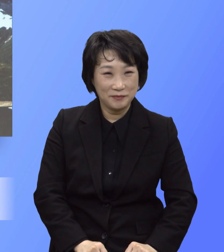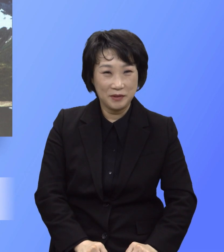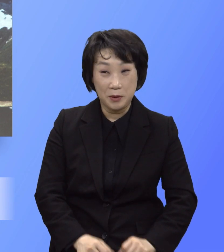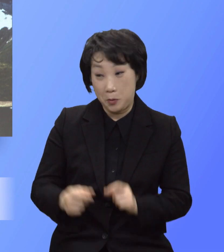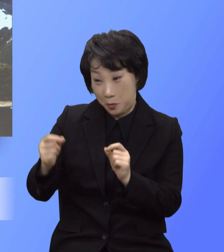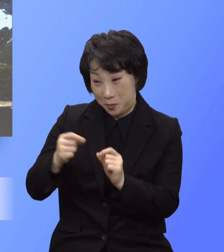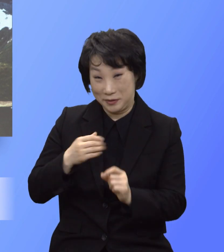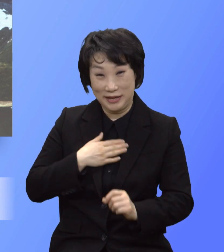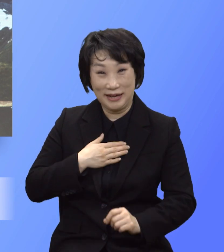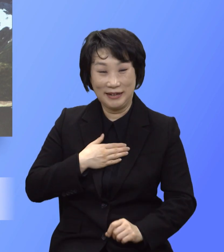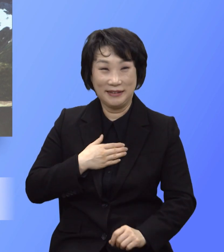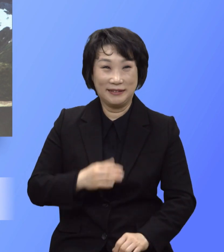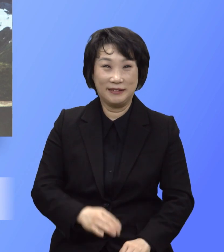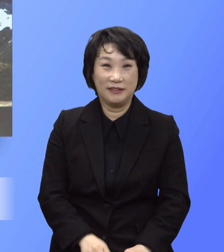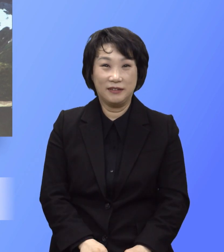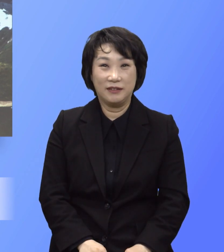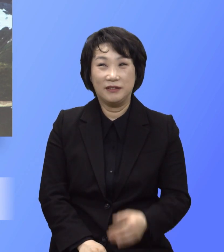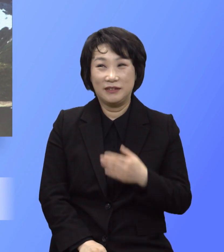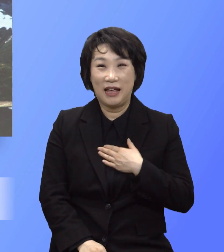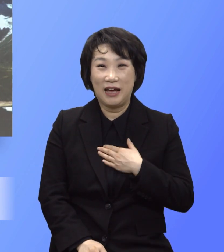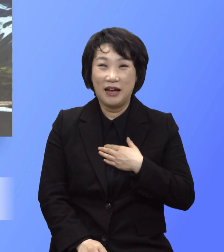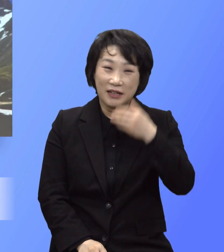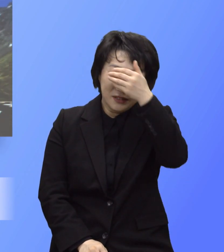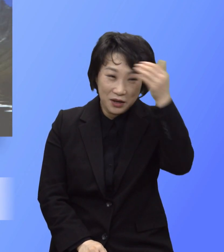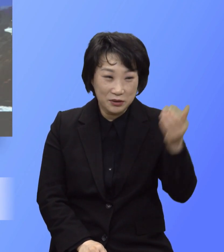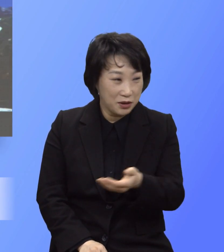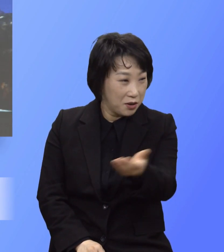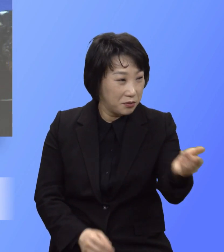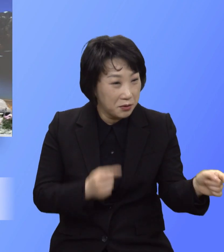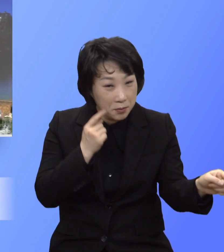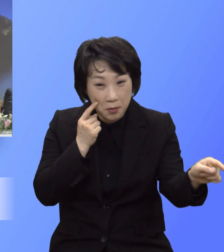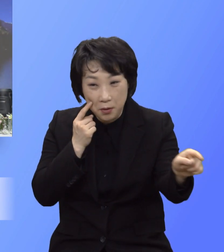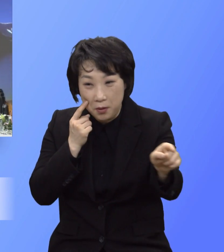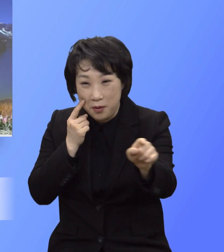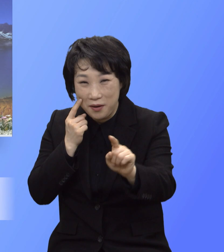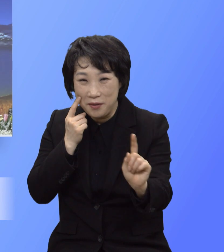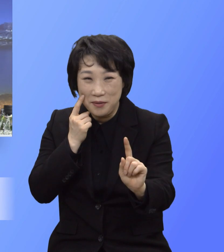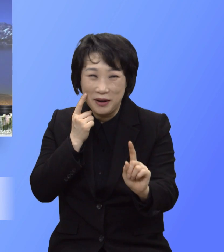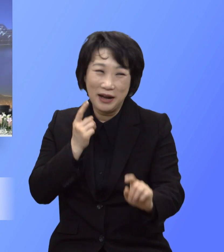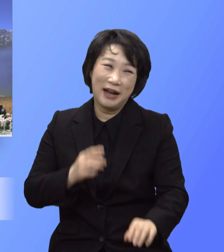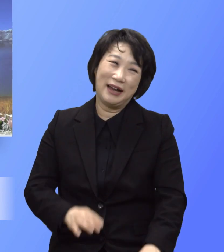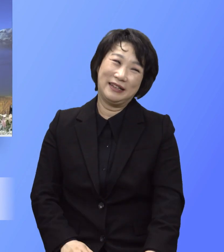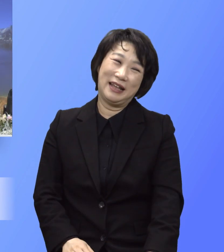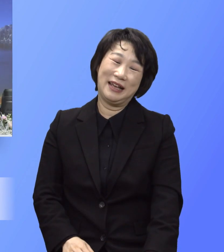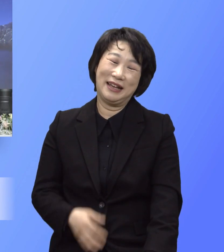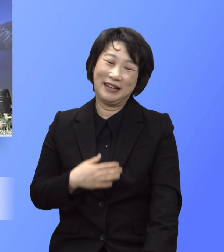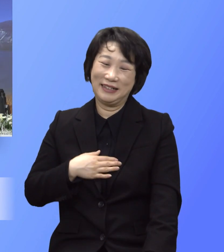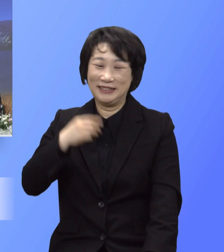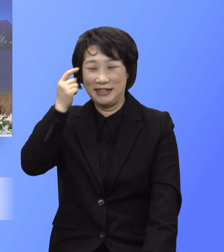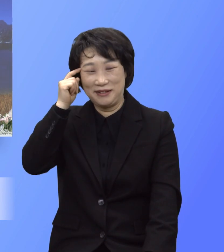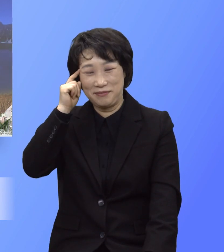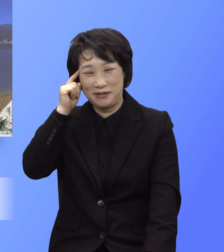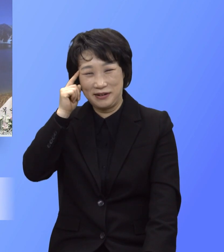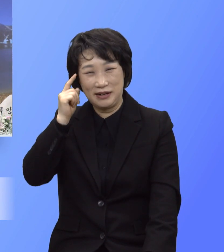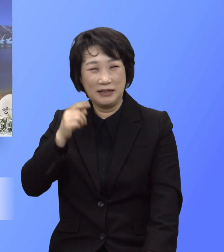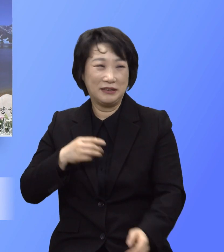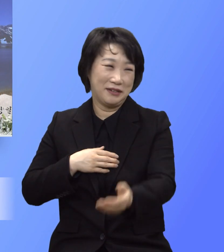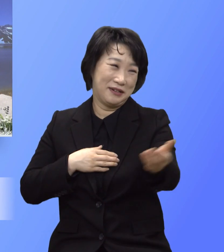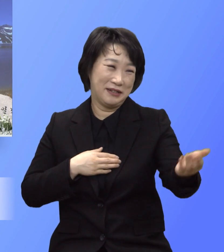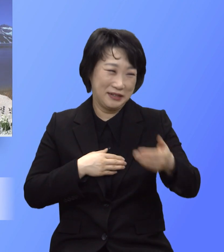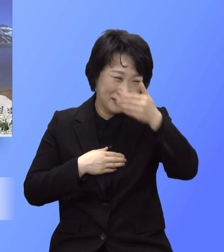얼마 안 남았잖아요. 내가 우리 젊은 청년들을 바라보면 내 속으로 야